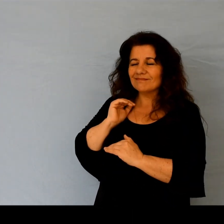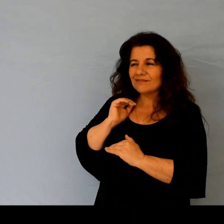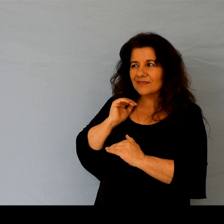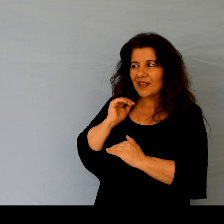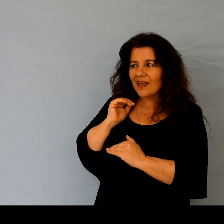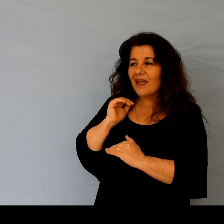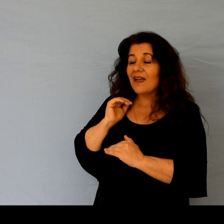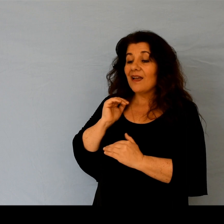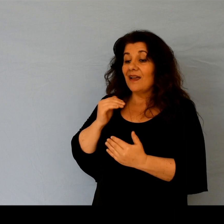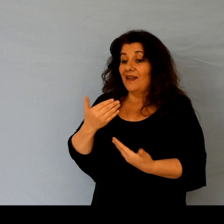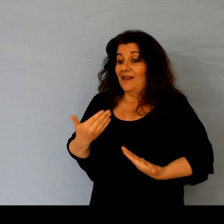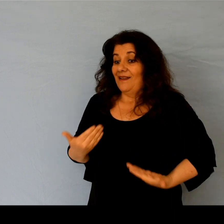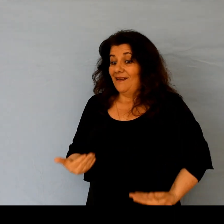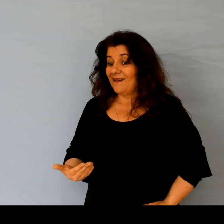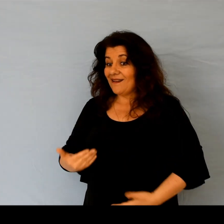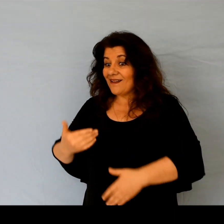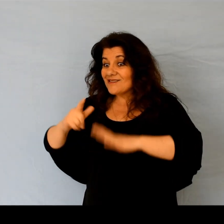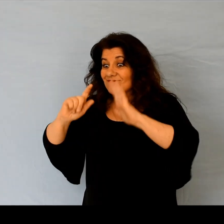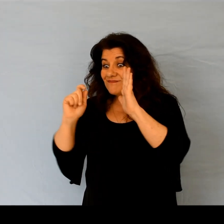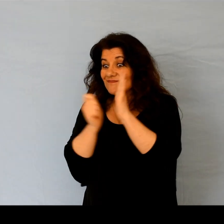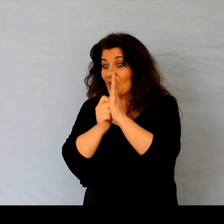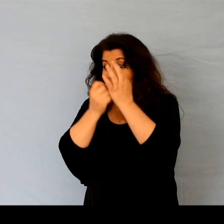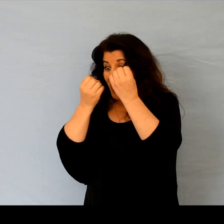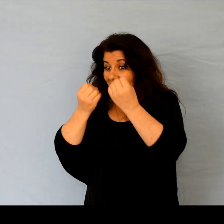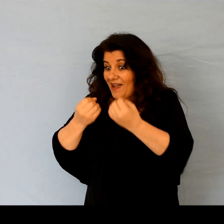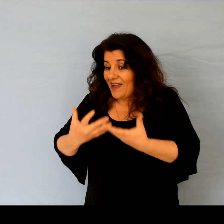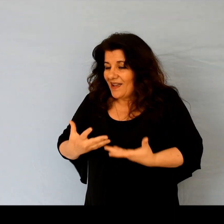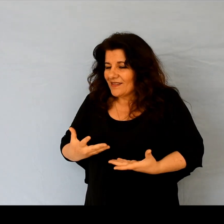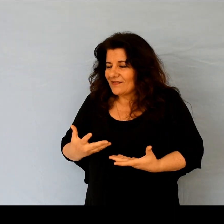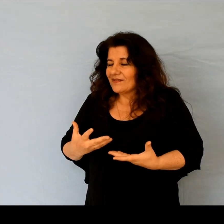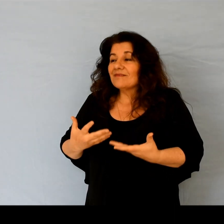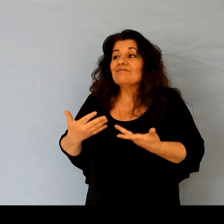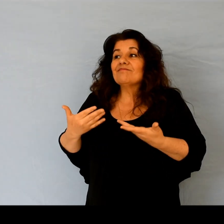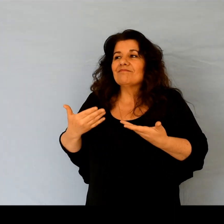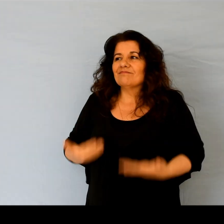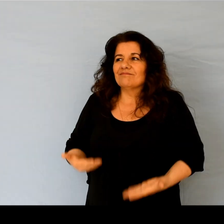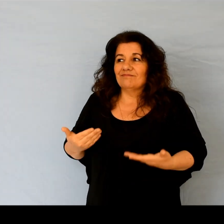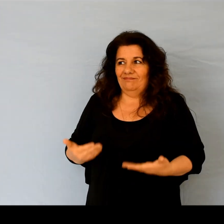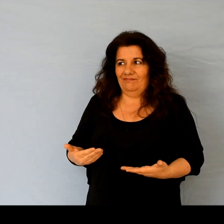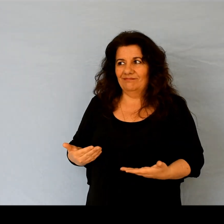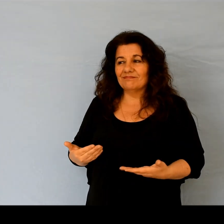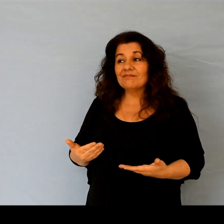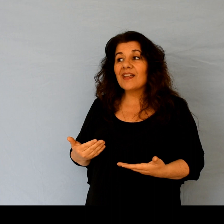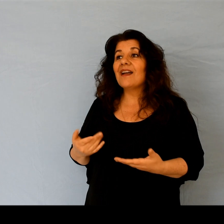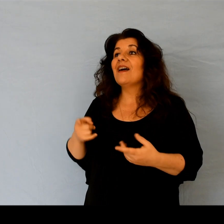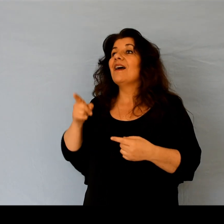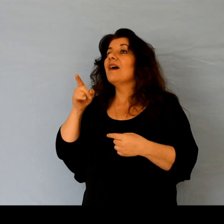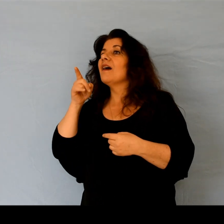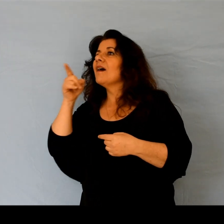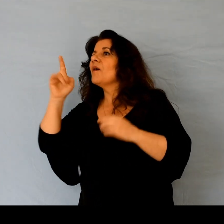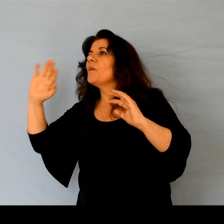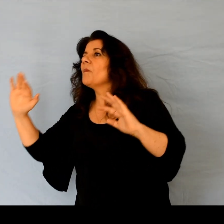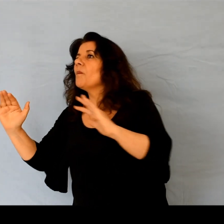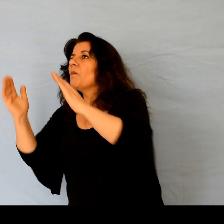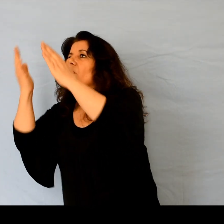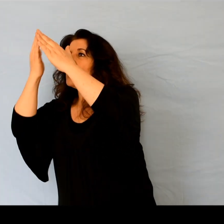l'heure vient où vous n'irez plus sur cette montagne, ni à Jérusalem, pour adorer le